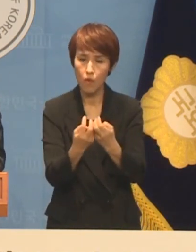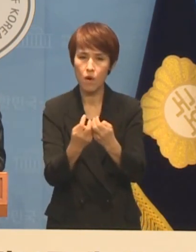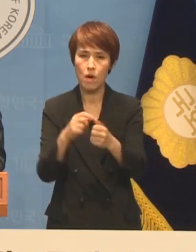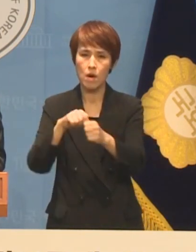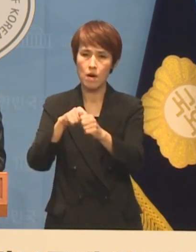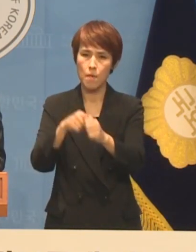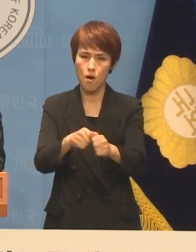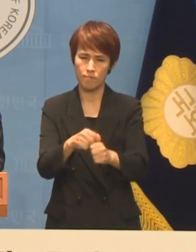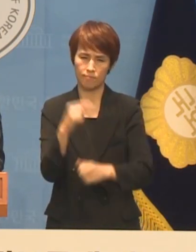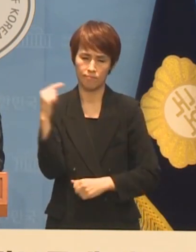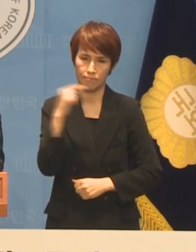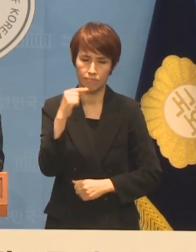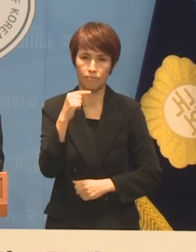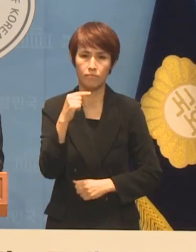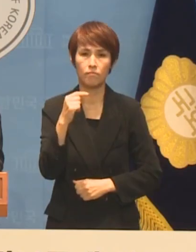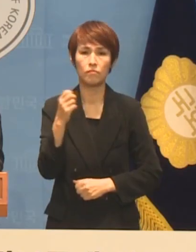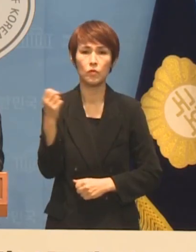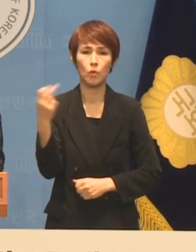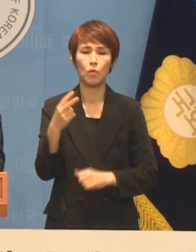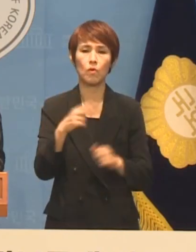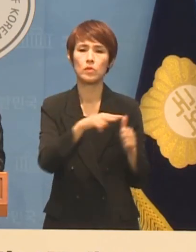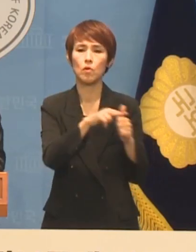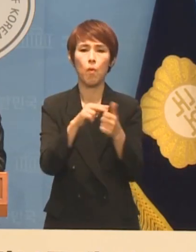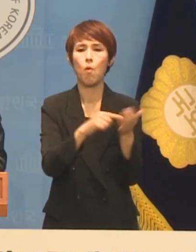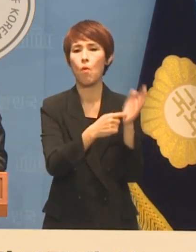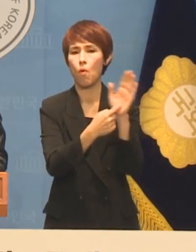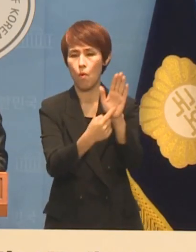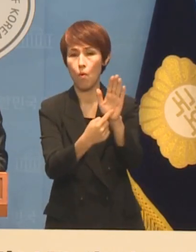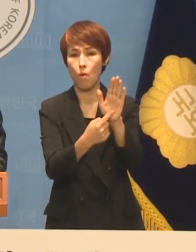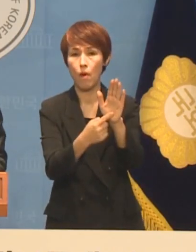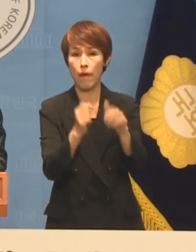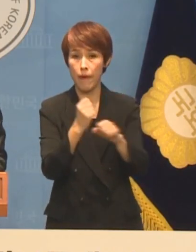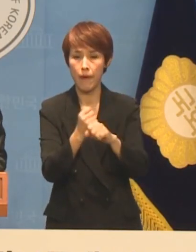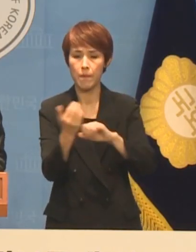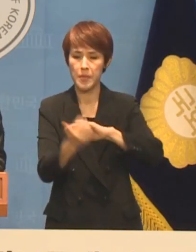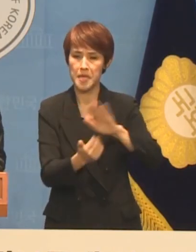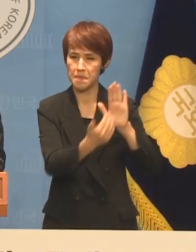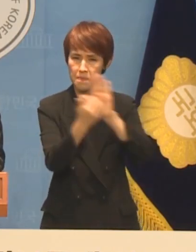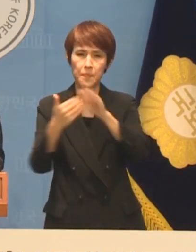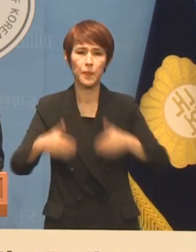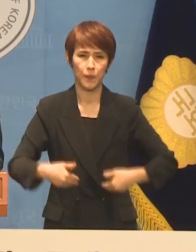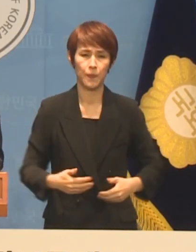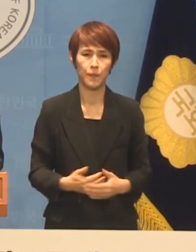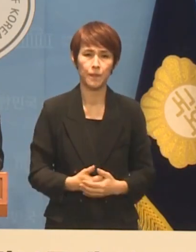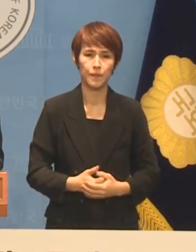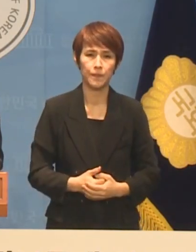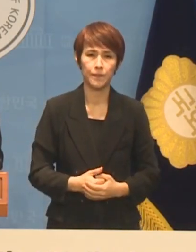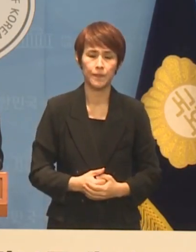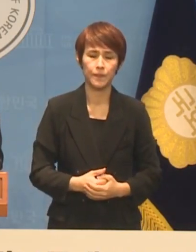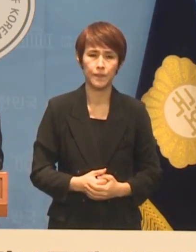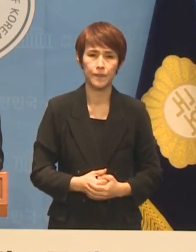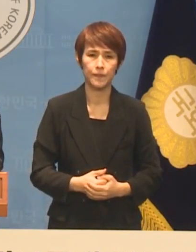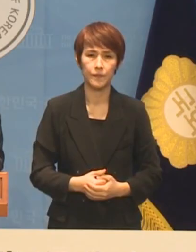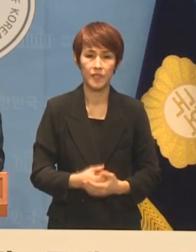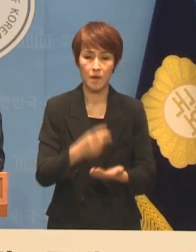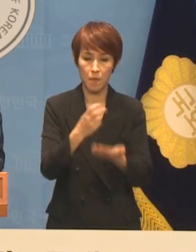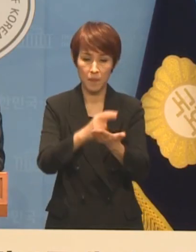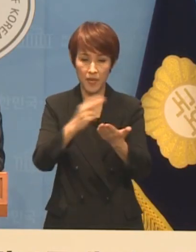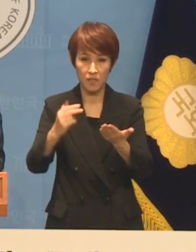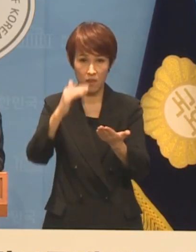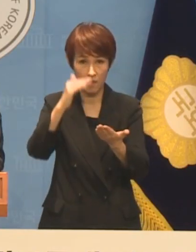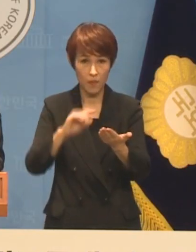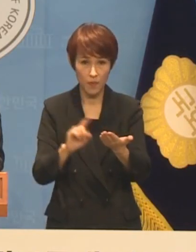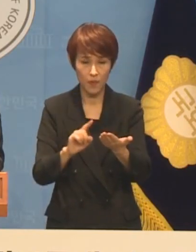강화뿐만 아니라 정보 공개를 통한 예방 조치가 함께 이루어져야 할 것입니다. 이번 개정안은